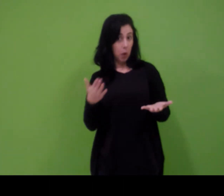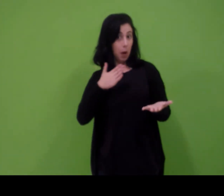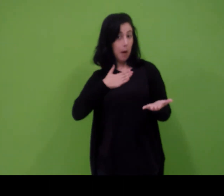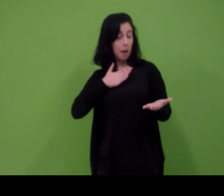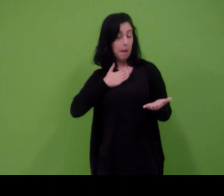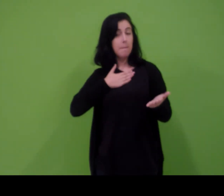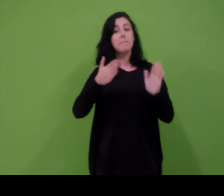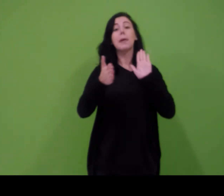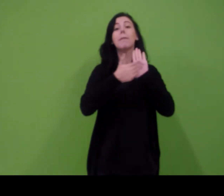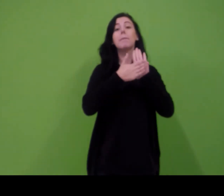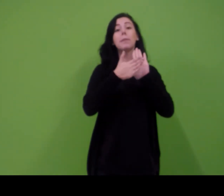estão aí?